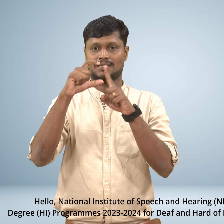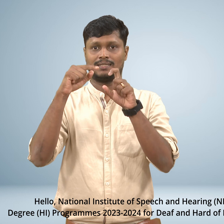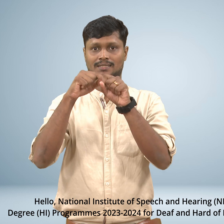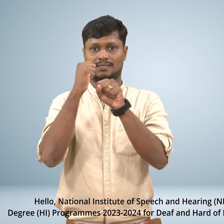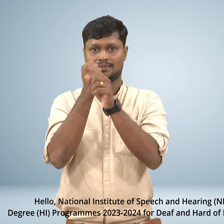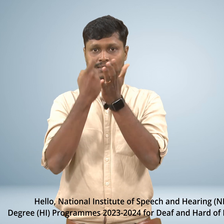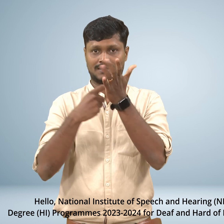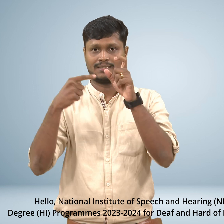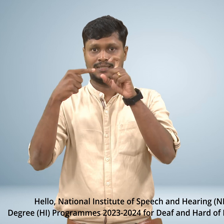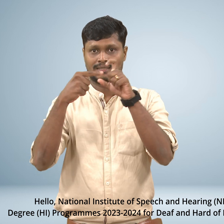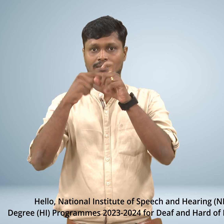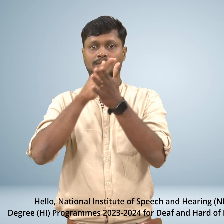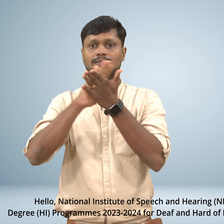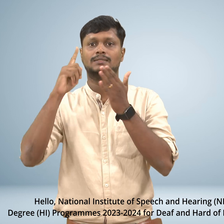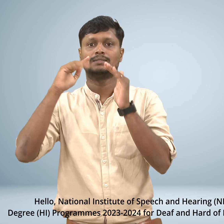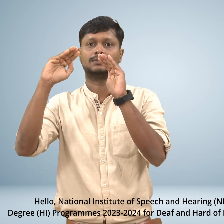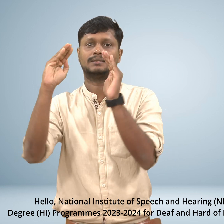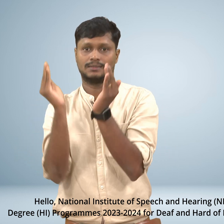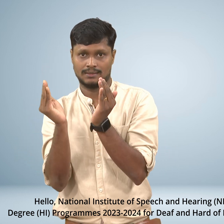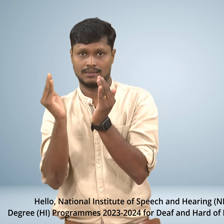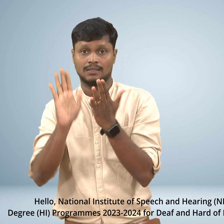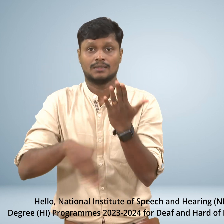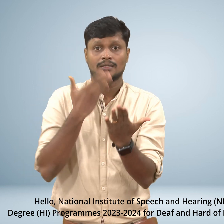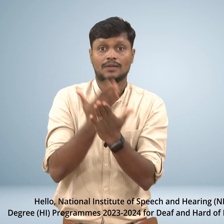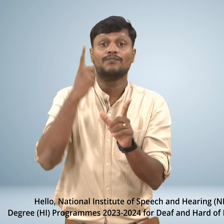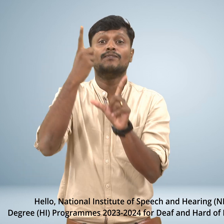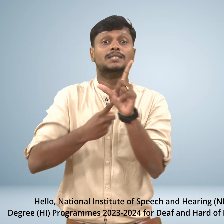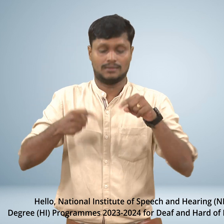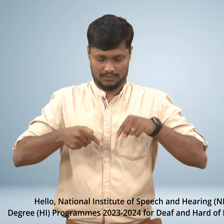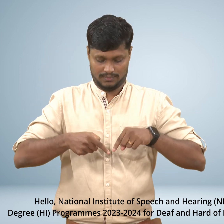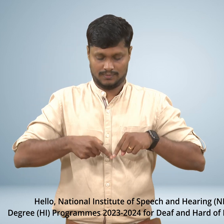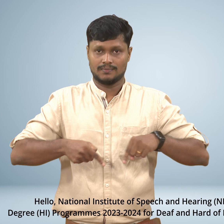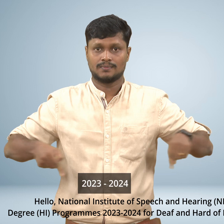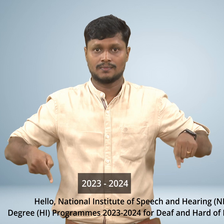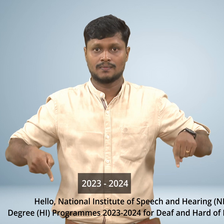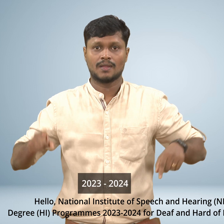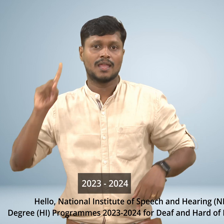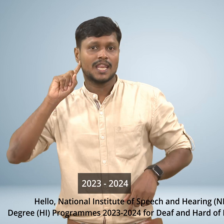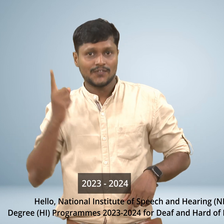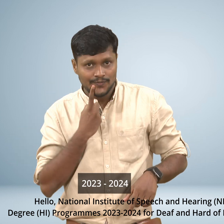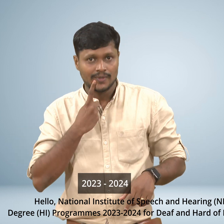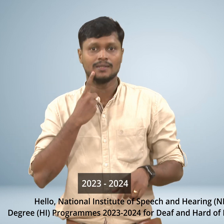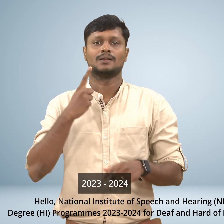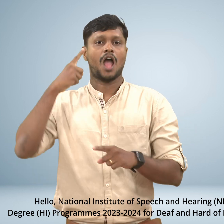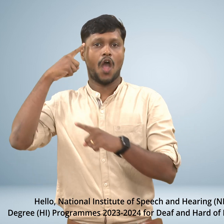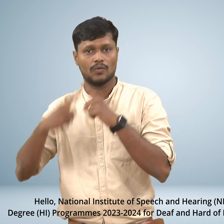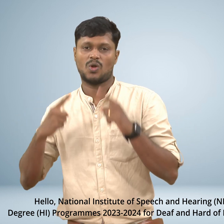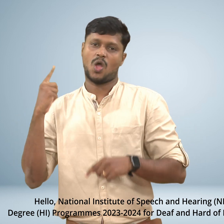2023-24 അധ്യയന വർഷത്തിലെ ഡിഗ്രി HI പ്രോഗ്രാമിലേക്കുള്ള പ്രവേശനം ആരംഭിച്ചിരിക്കുന്നു. ബധിരർക്കും കേൾവിക്കുറവുള്ളവർക്കും